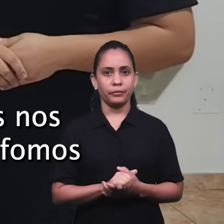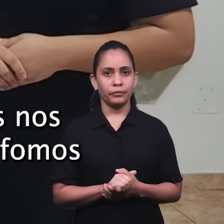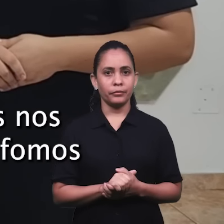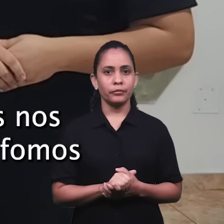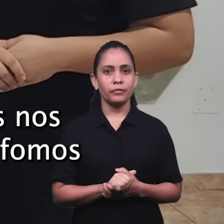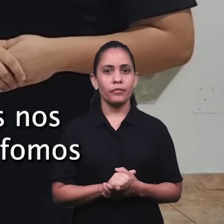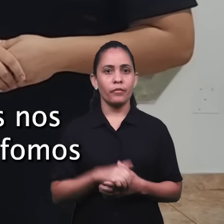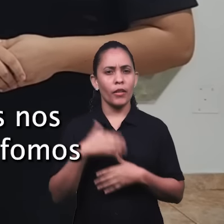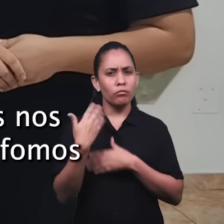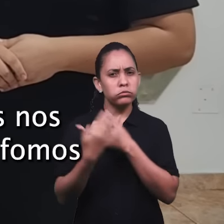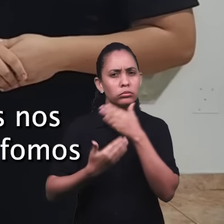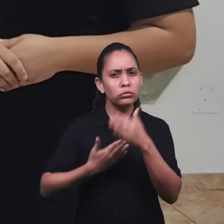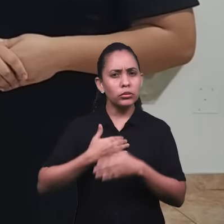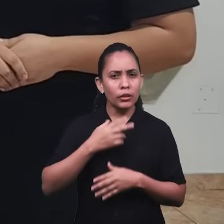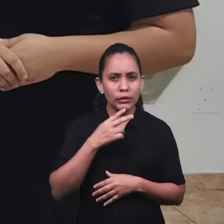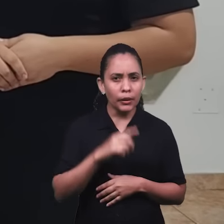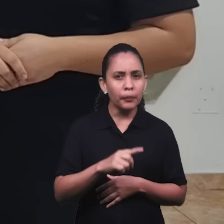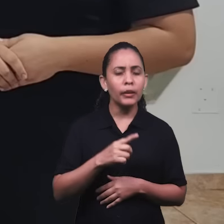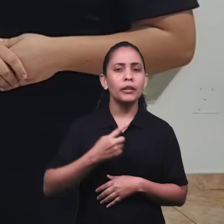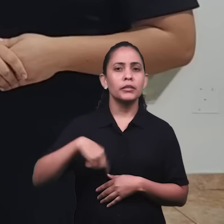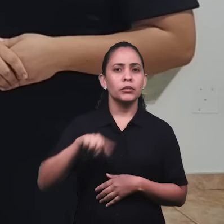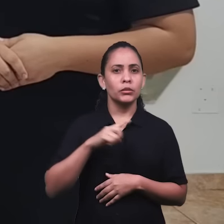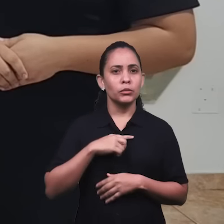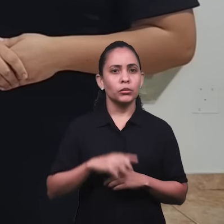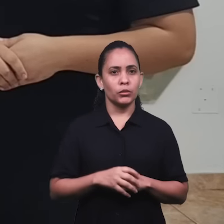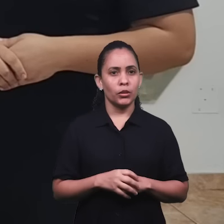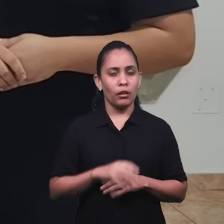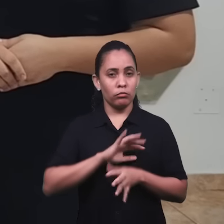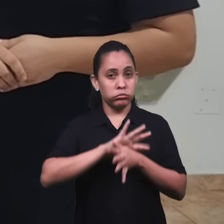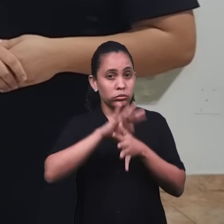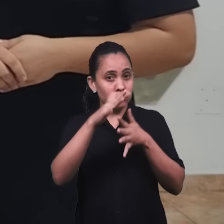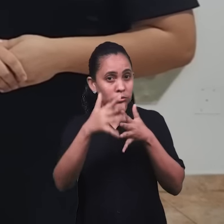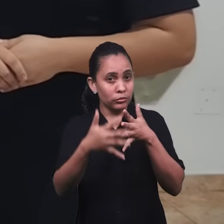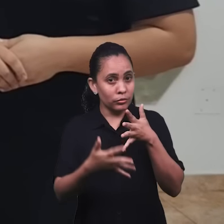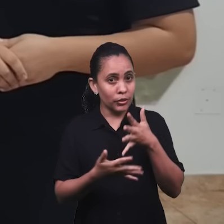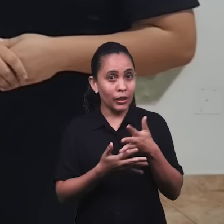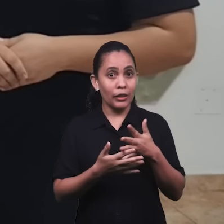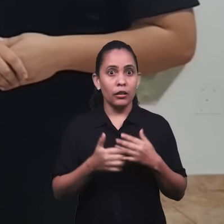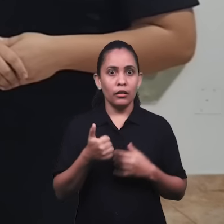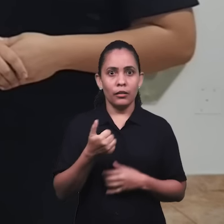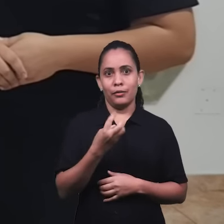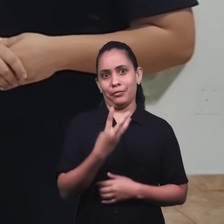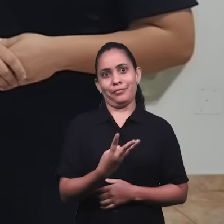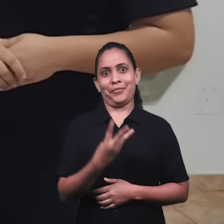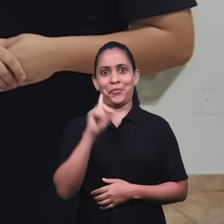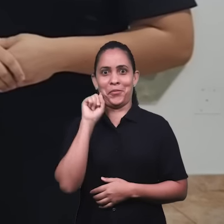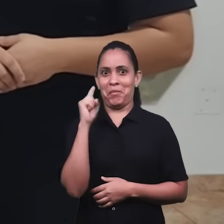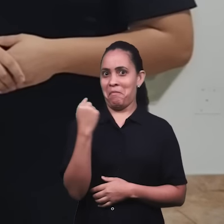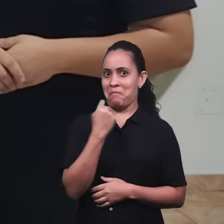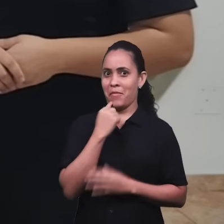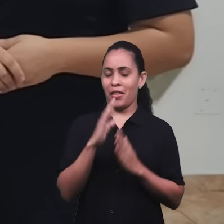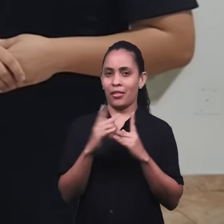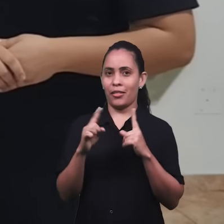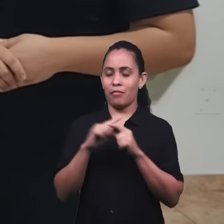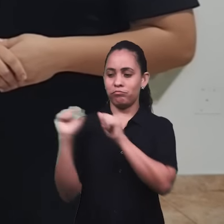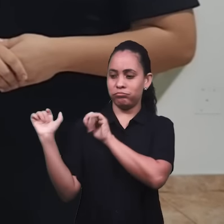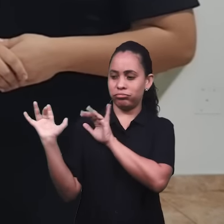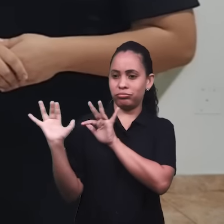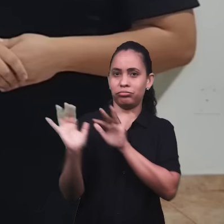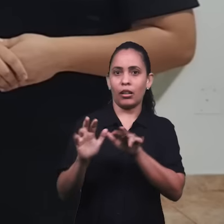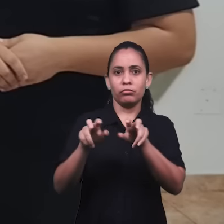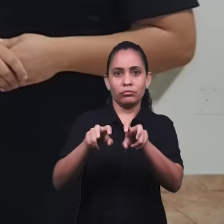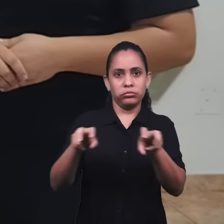poco fuimos aprendiendo. Cuando pasó unas semanas y teníamos poco conocimiento, llegaron 13